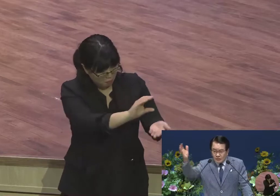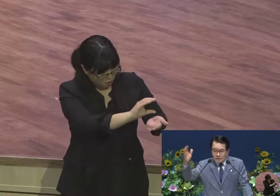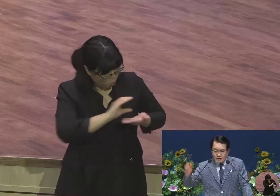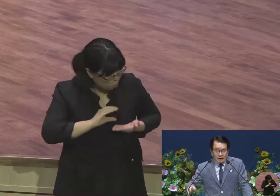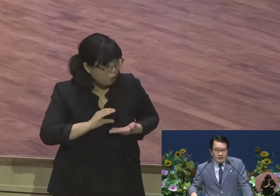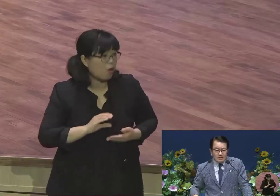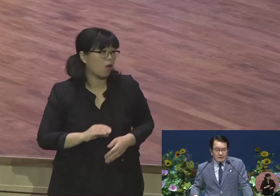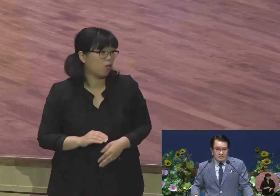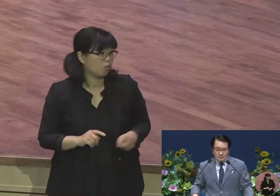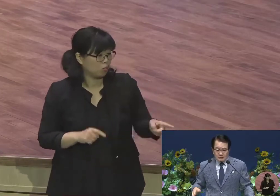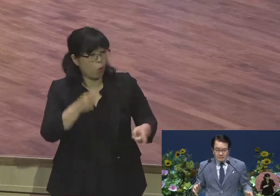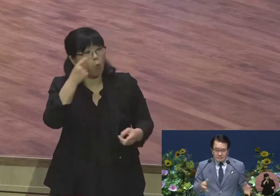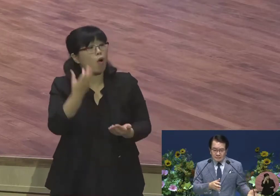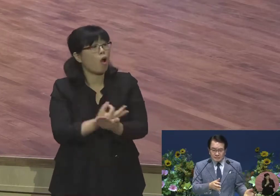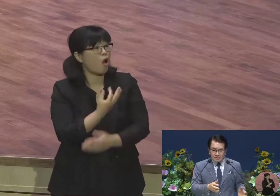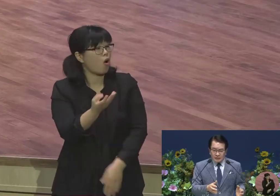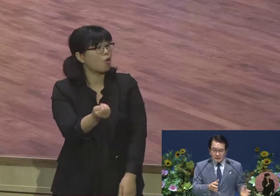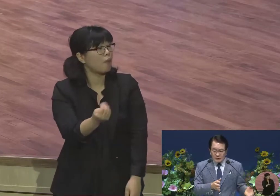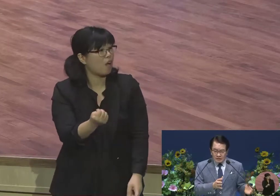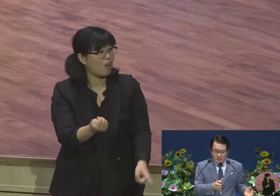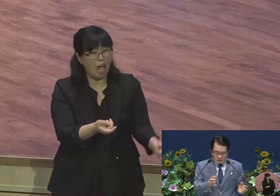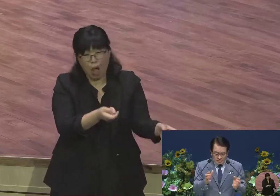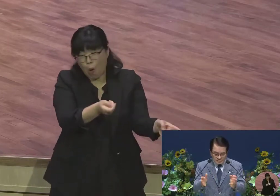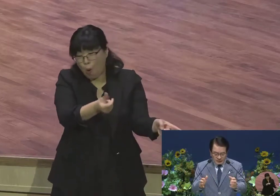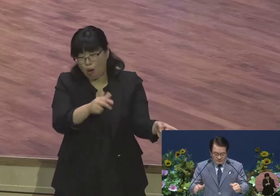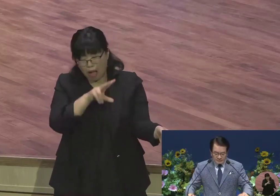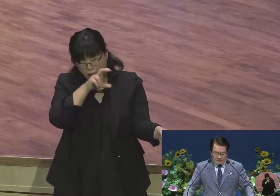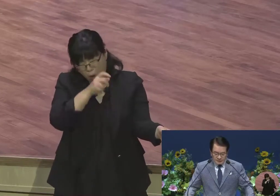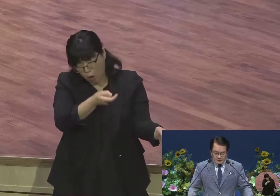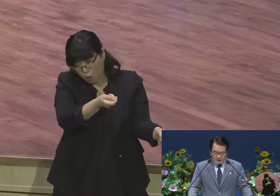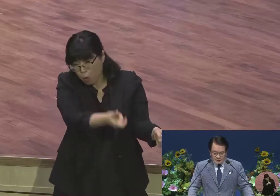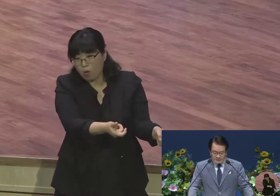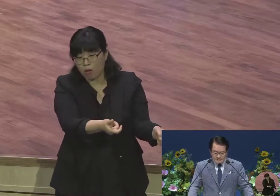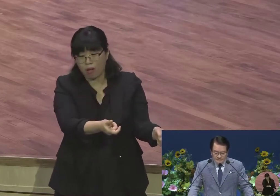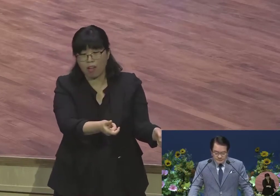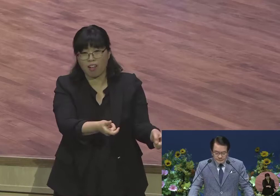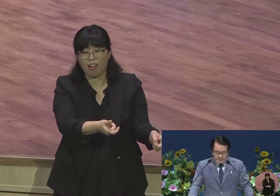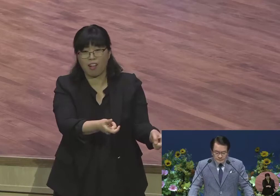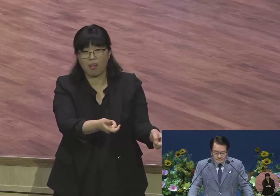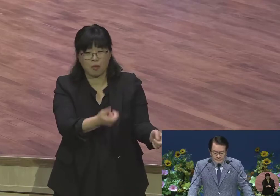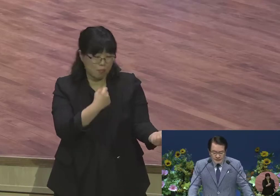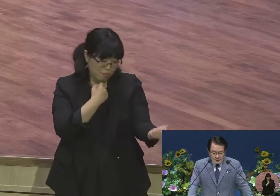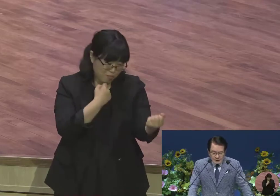교회는 헌덩한다고 그러지 그것도 아들 이름으로 드립니다. 그래 말이에요.